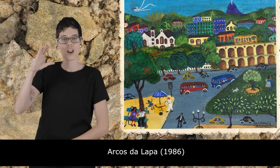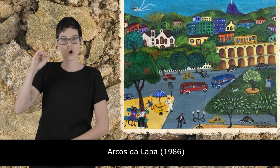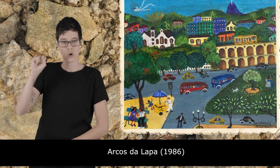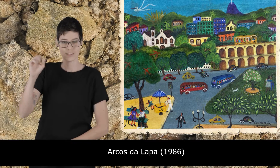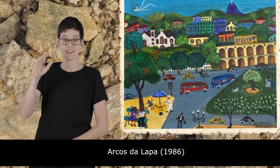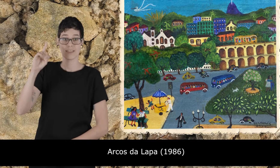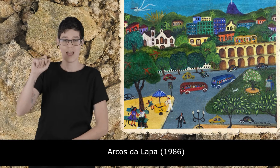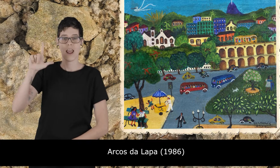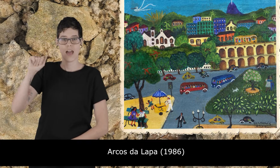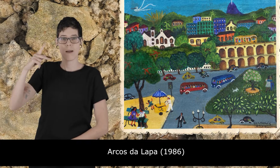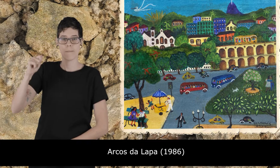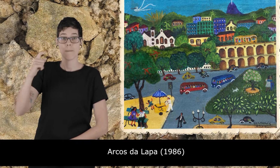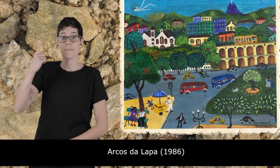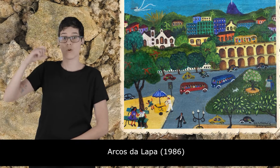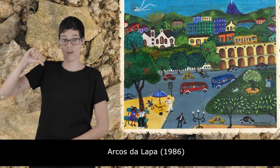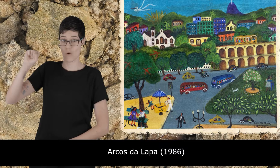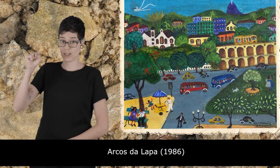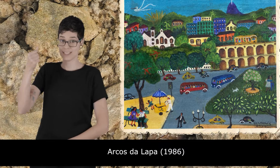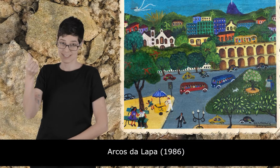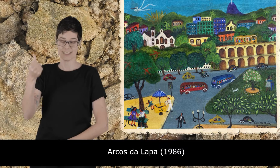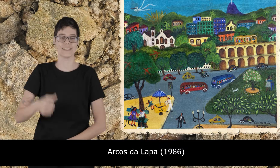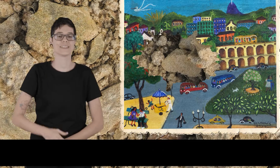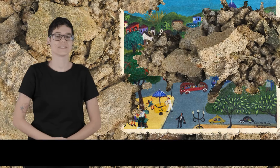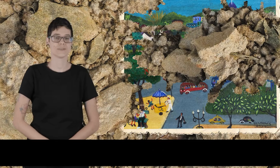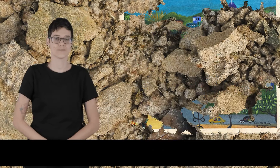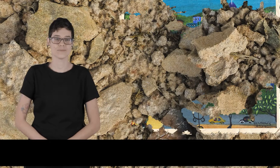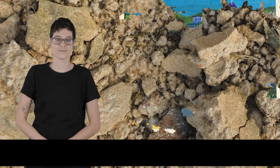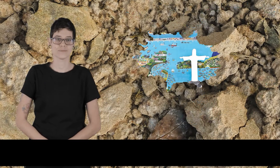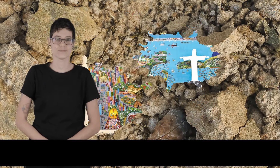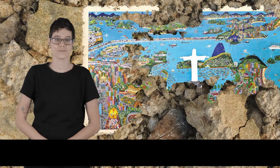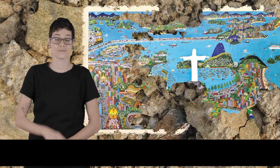Arcos da Lapa, 1986.